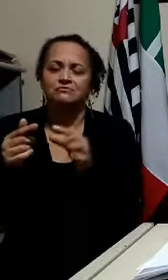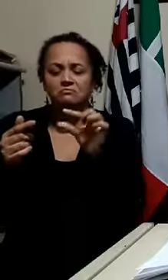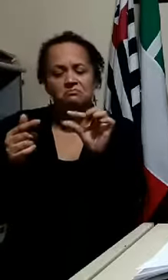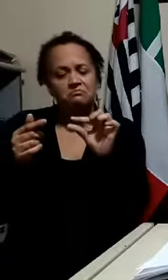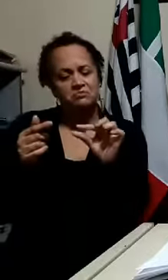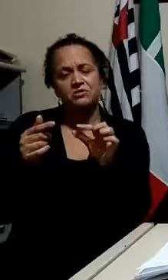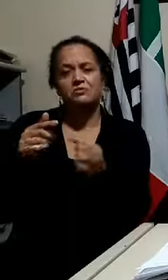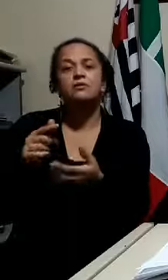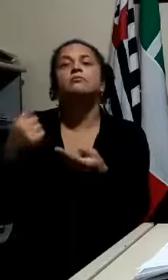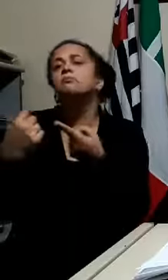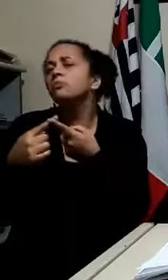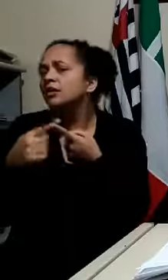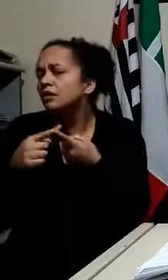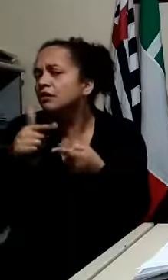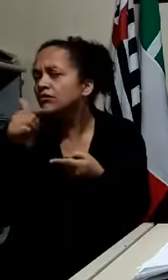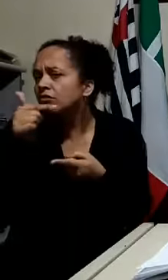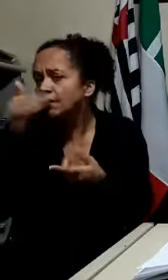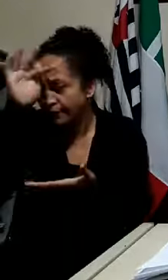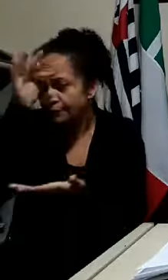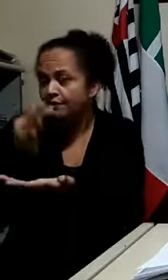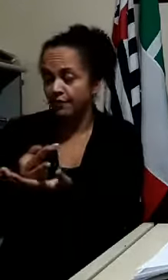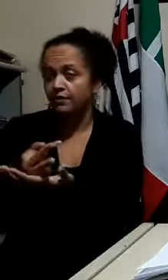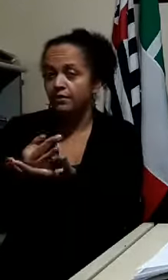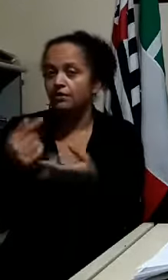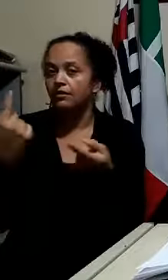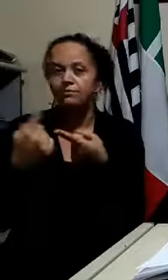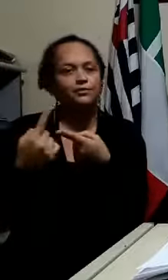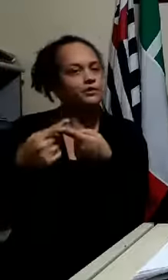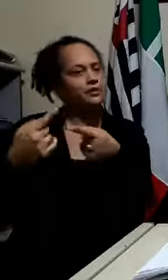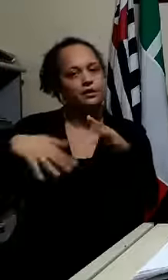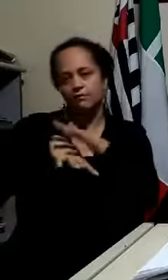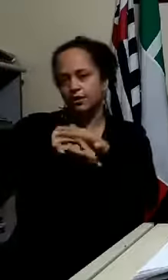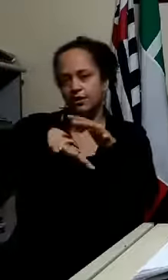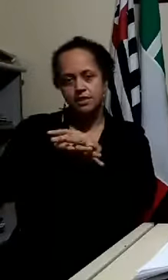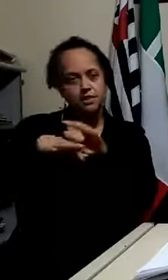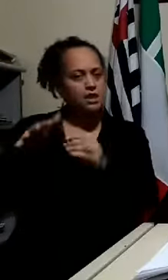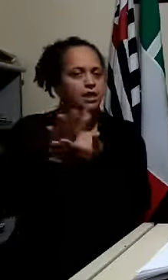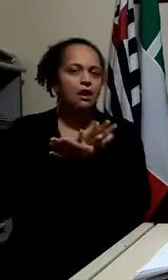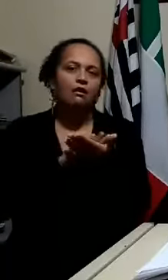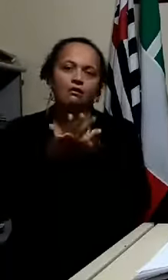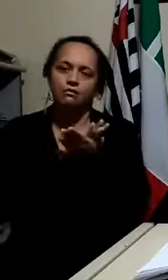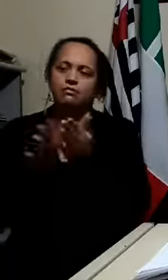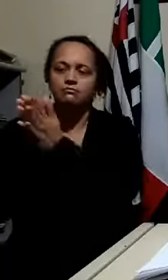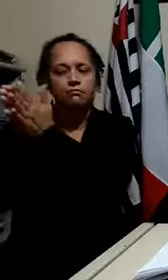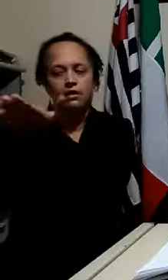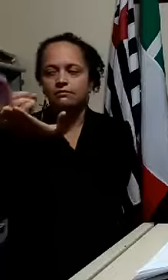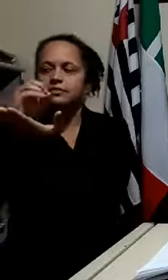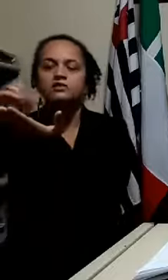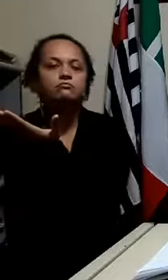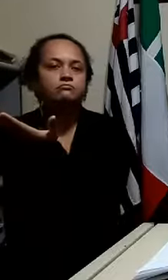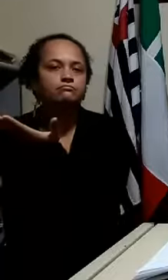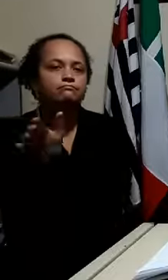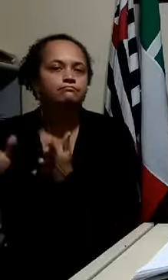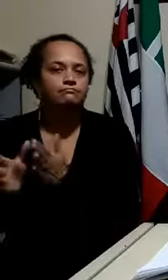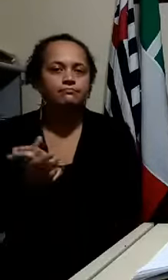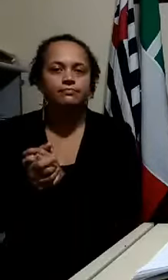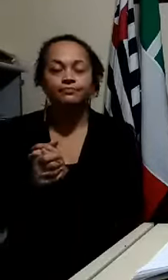Porque ela não pratica a palavra de Deus. E por ela não praticar a palavra de Deus, ela